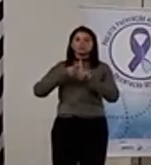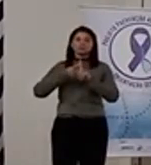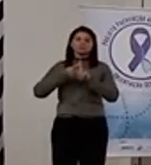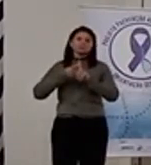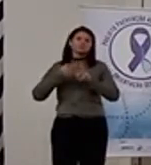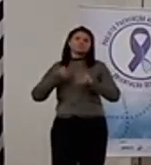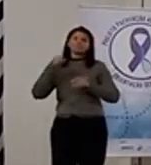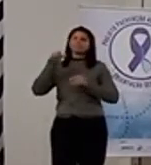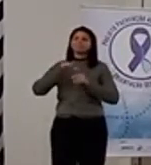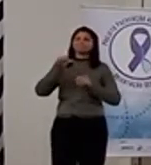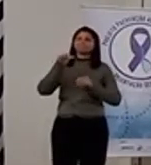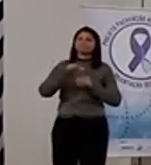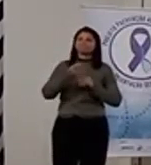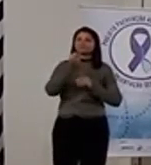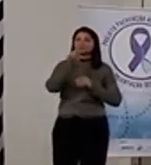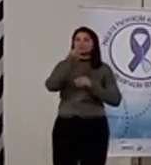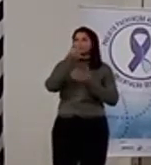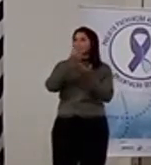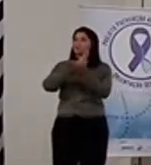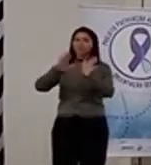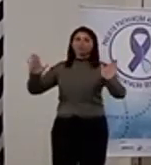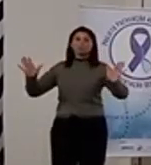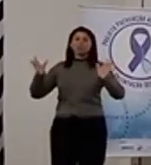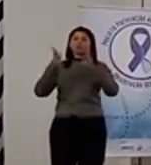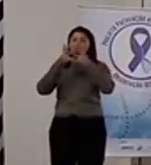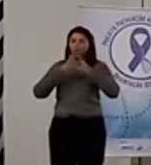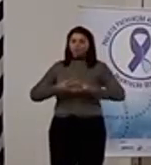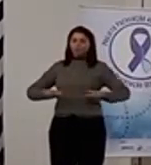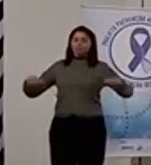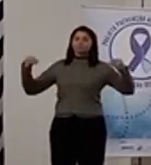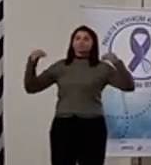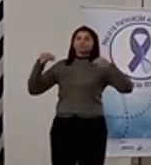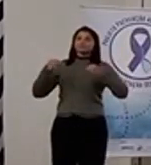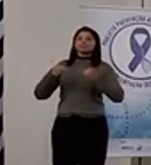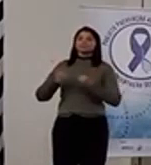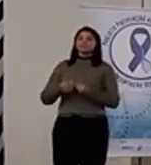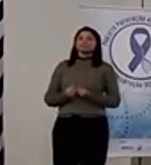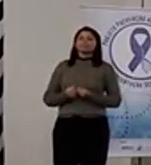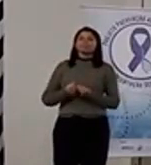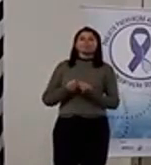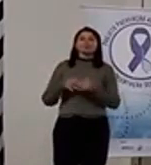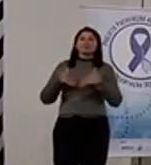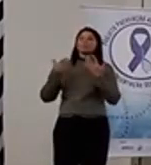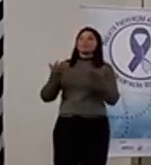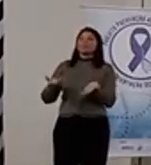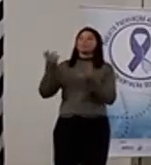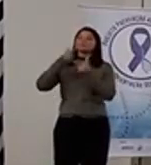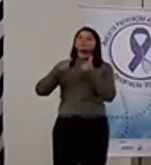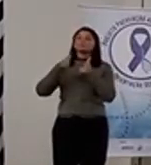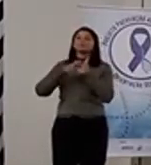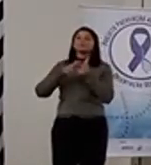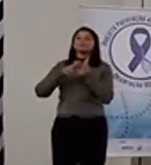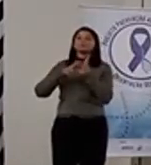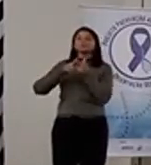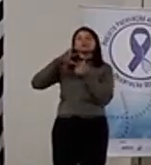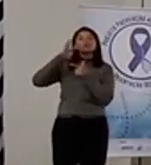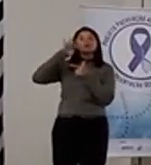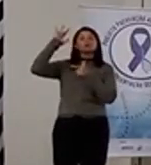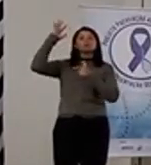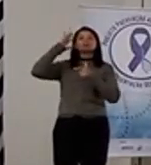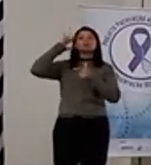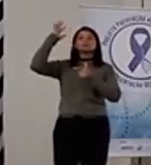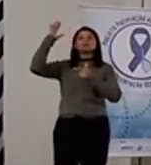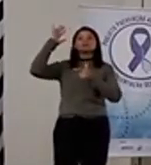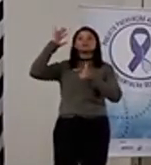E o medicamento acabava com todos os enjoos. Não é maravilha isso? Qual o problema? Ninguém imaginava que o medicamento no